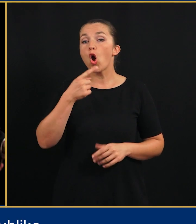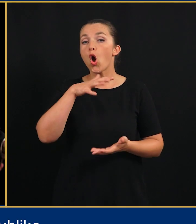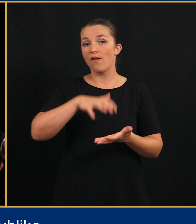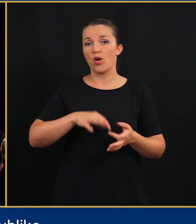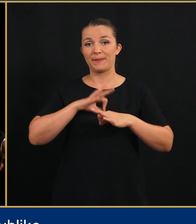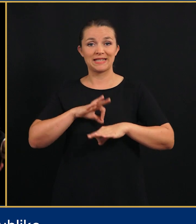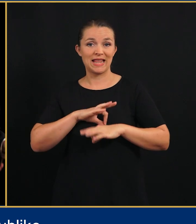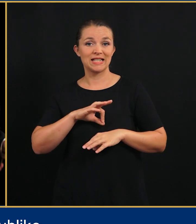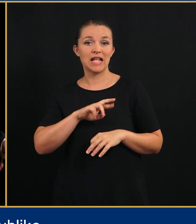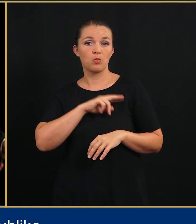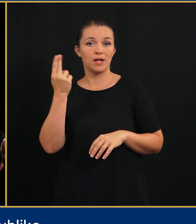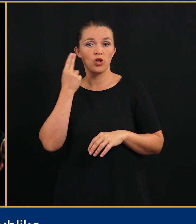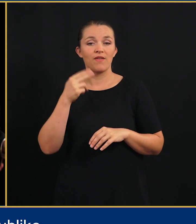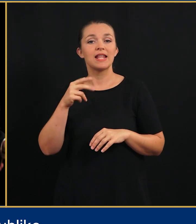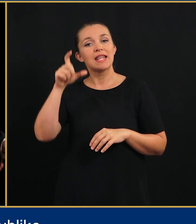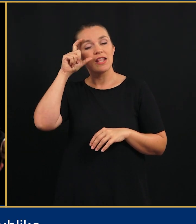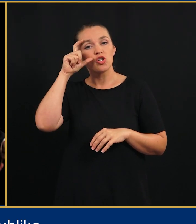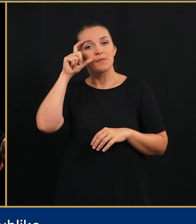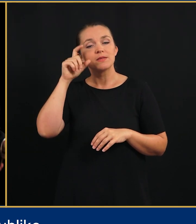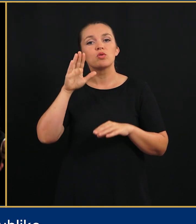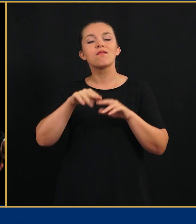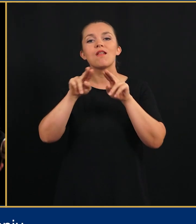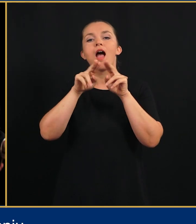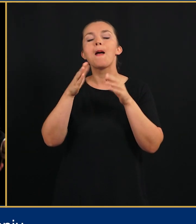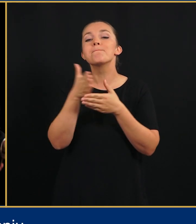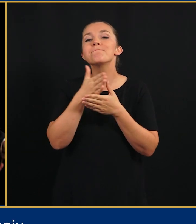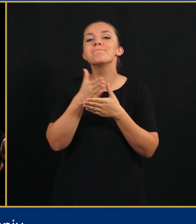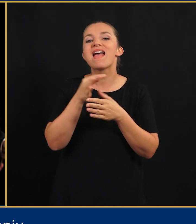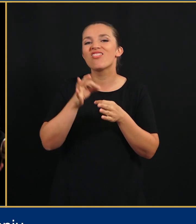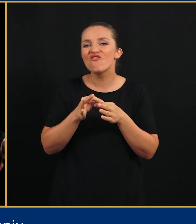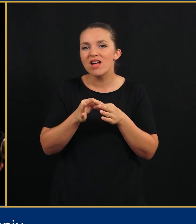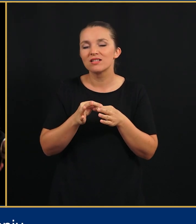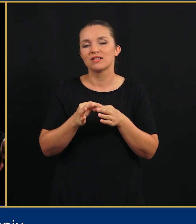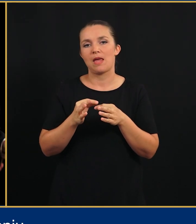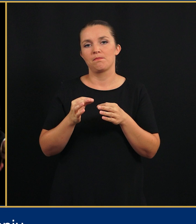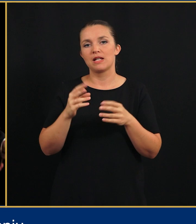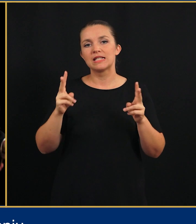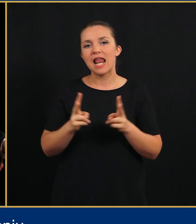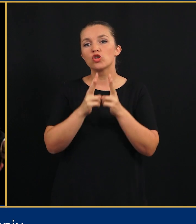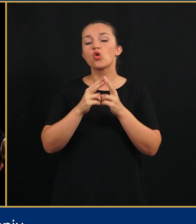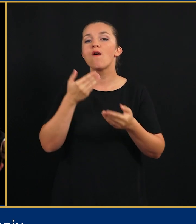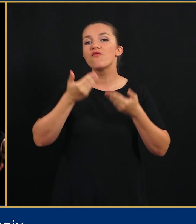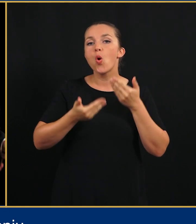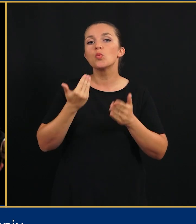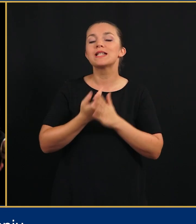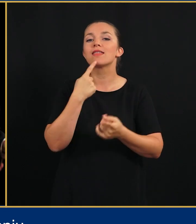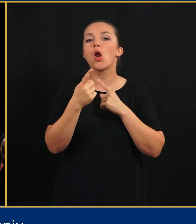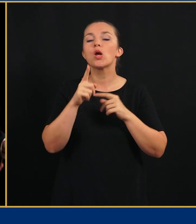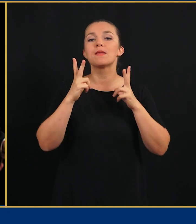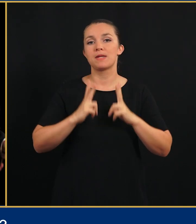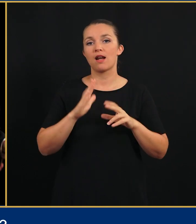Govor predsednice Republike Slovenije Nataše Pirc Musar na medverskem srečanju Forum za dialog in mir na